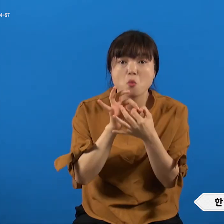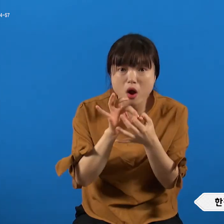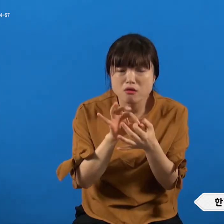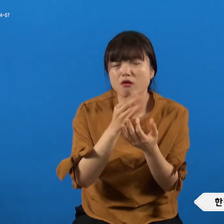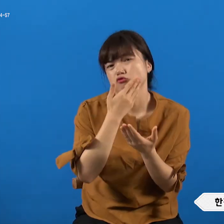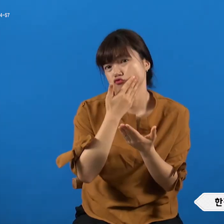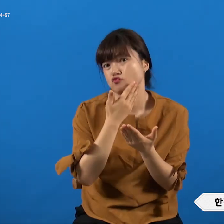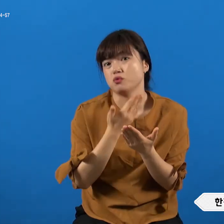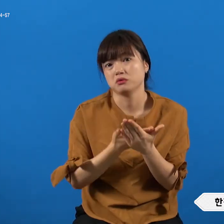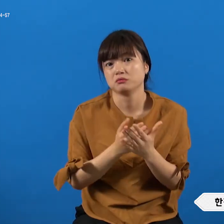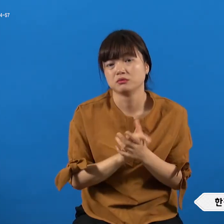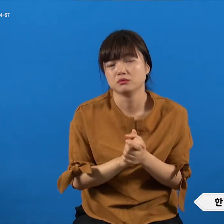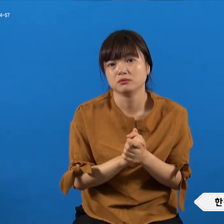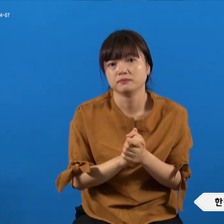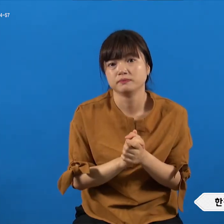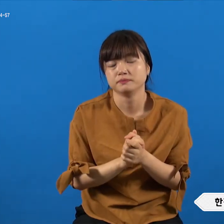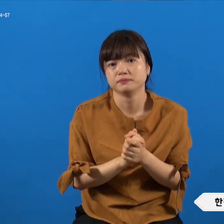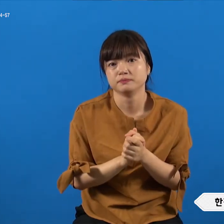관계가 중요하다는 말이죠.